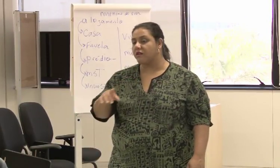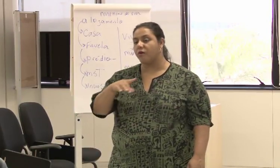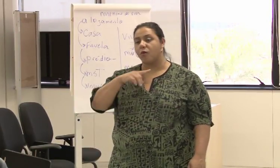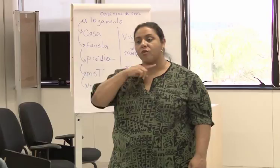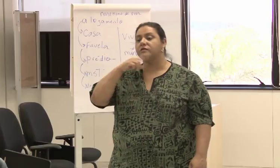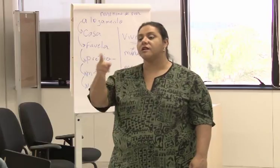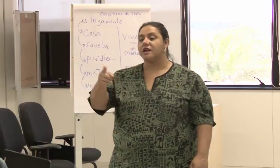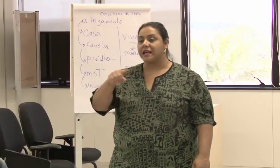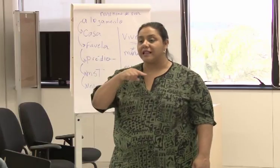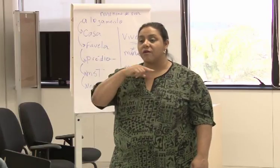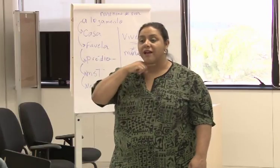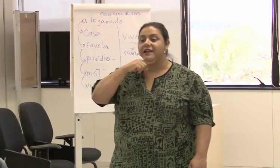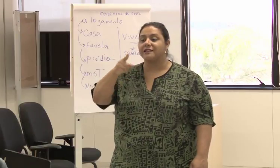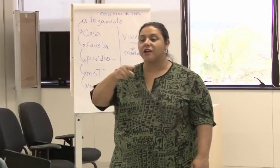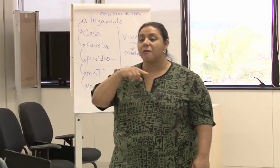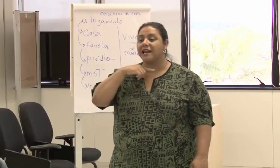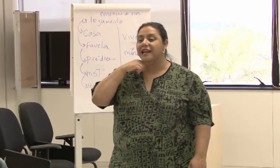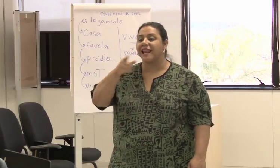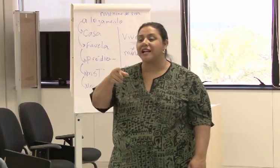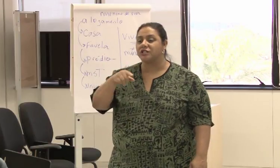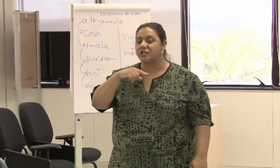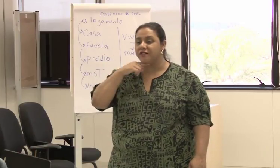Ou então, esse aqui é uma negativa.